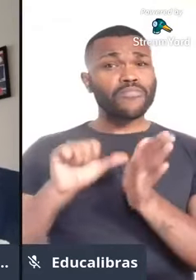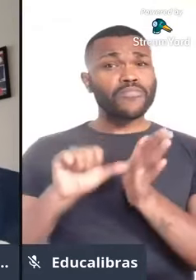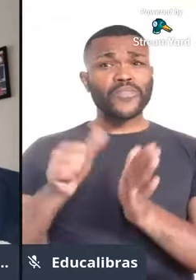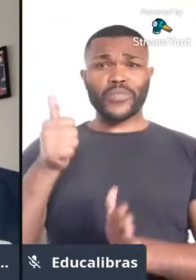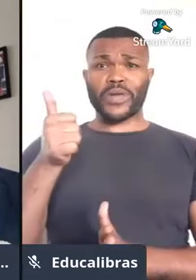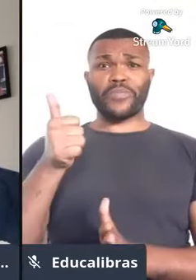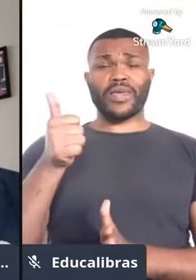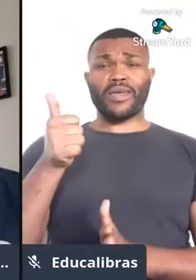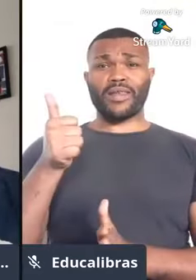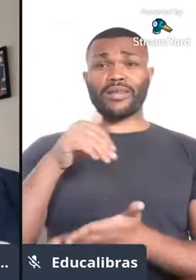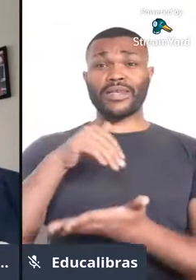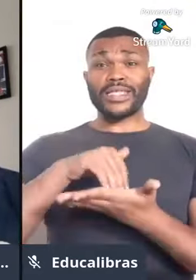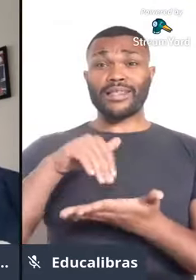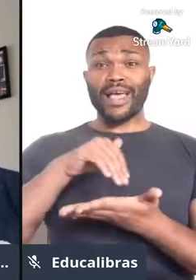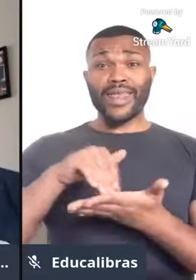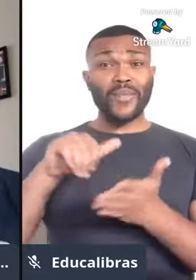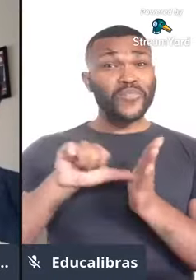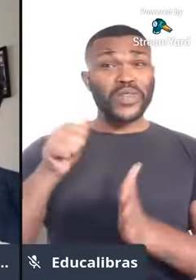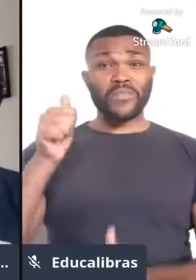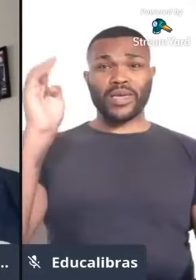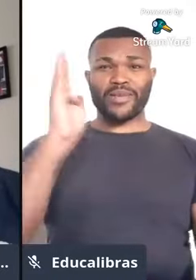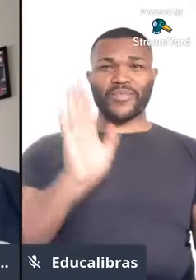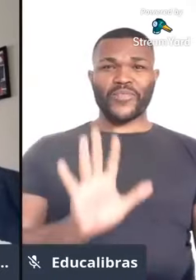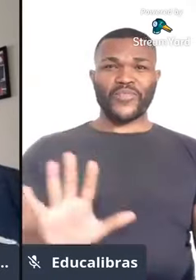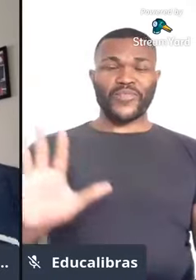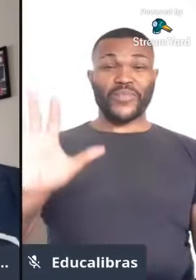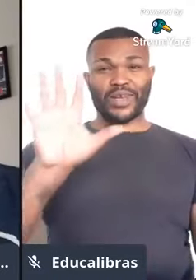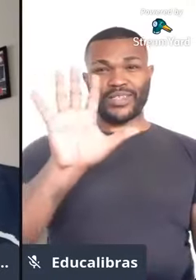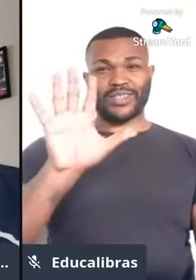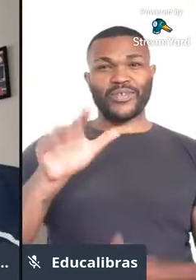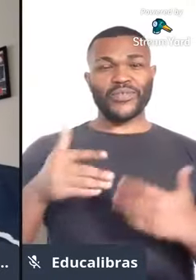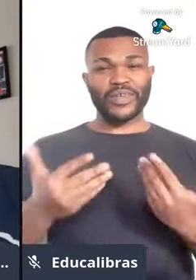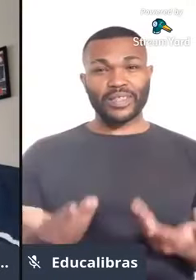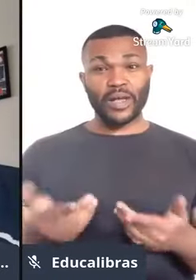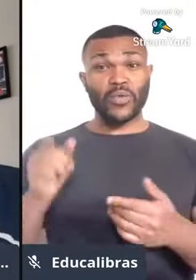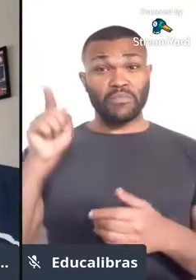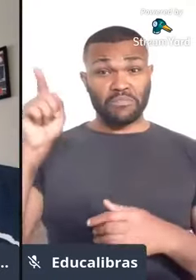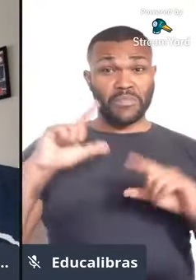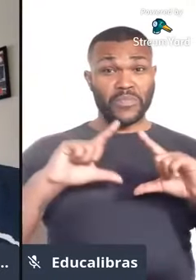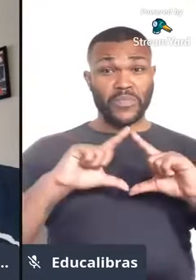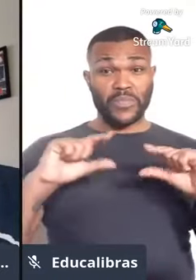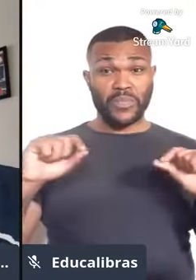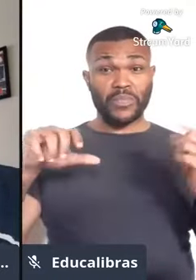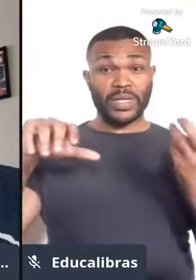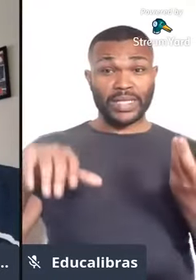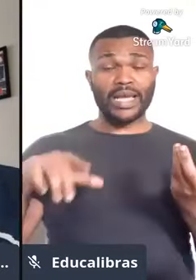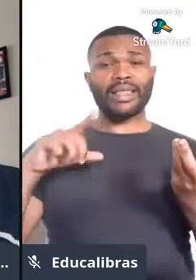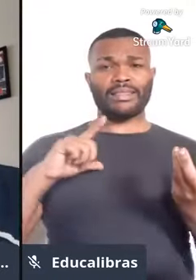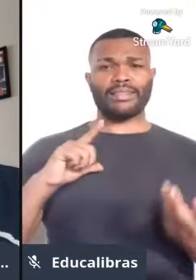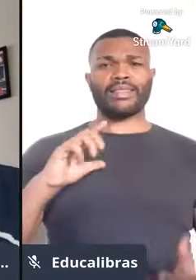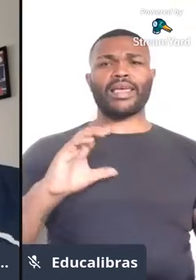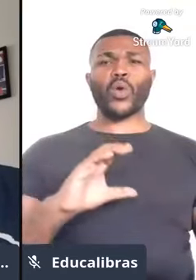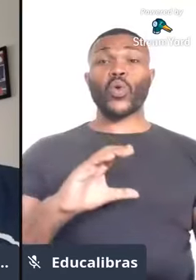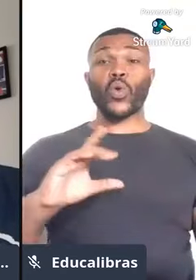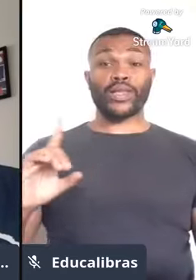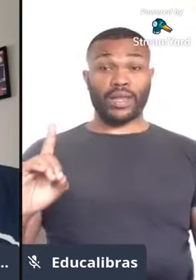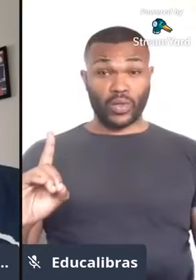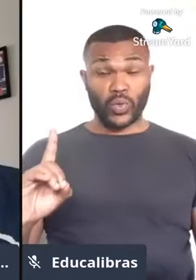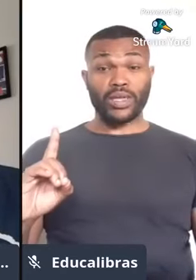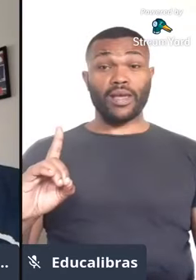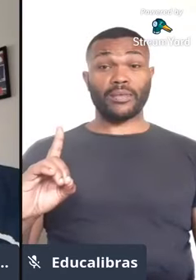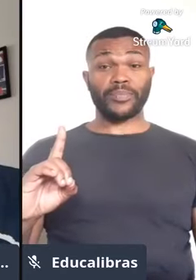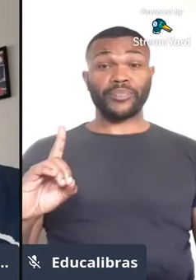secretaria nacional. A gente tinha, obviamente, em Brasília, a CORD, que era a Coordenadoria,